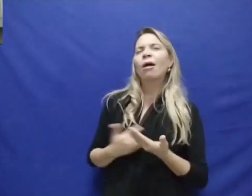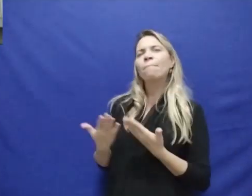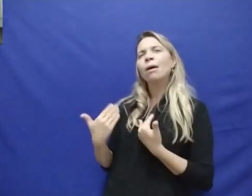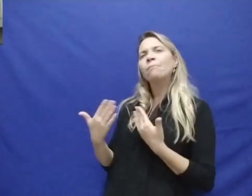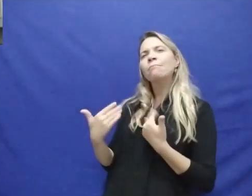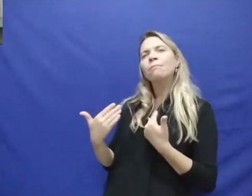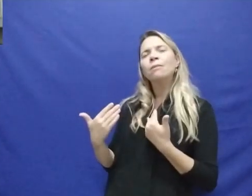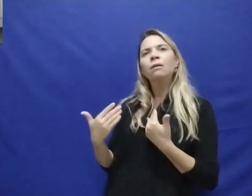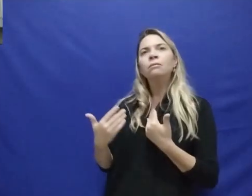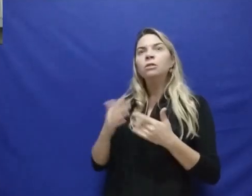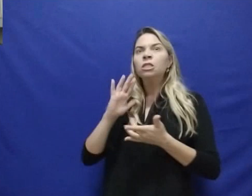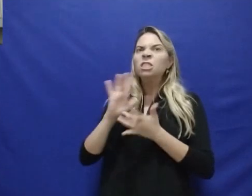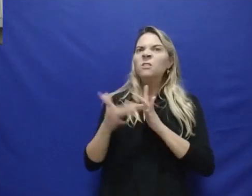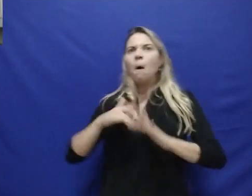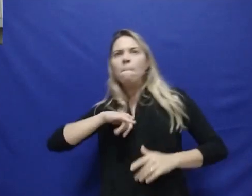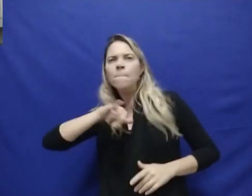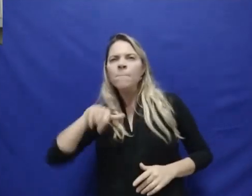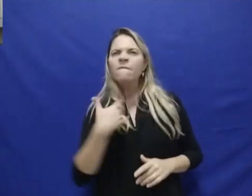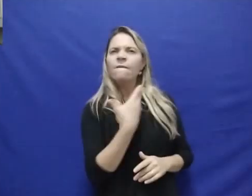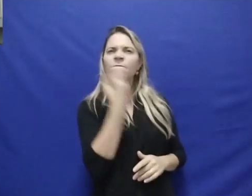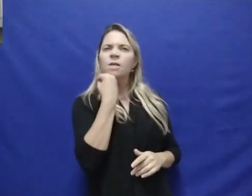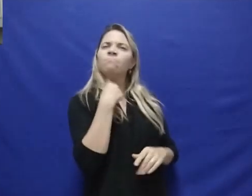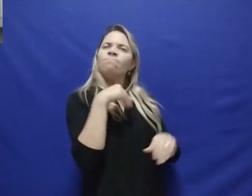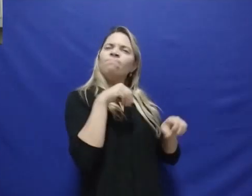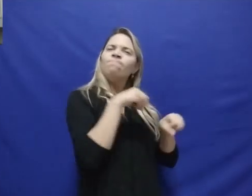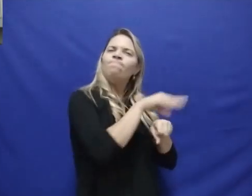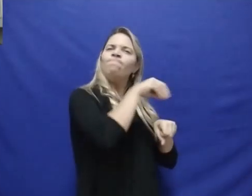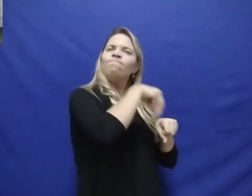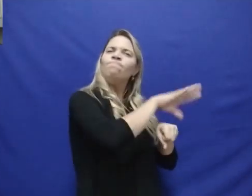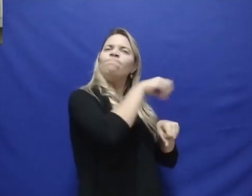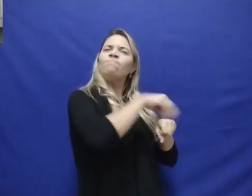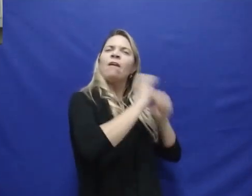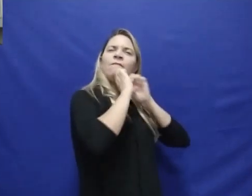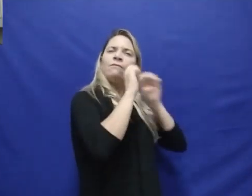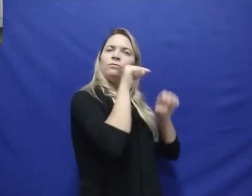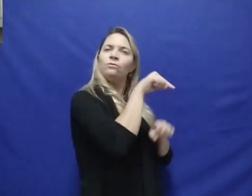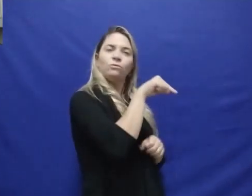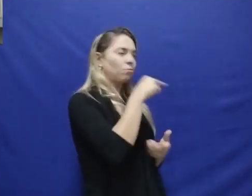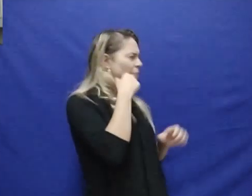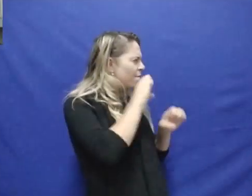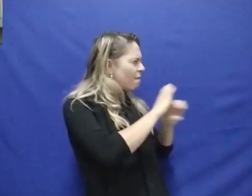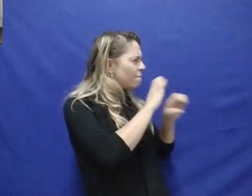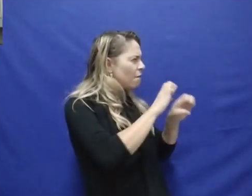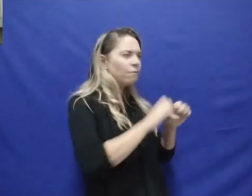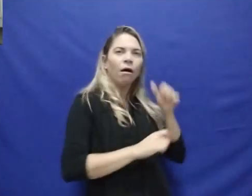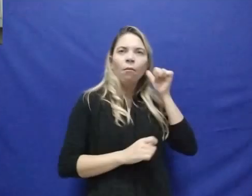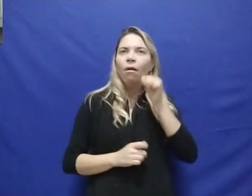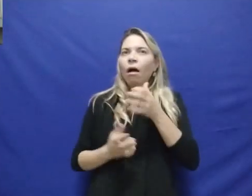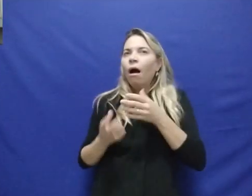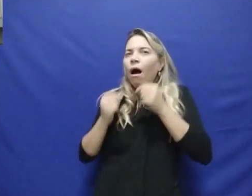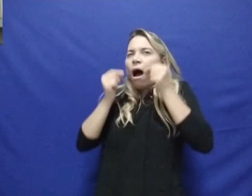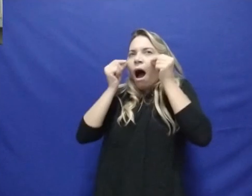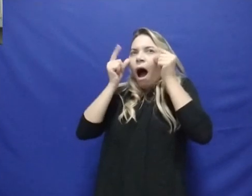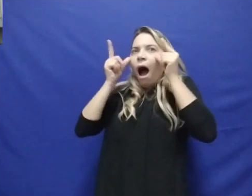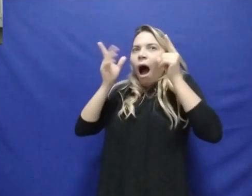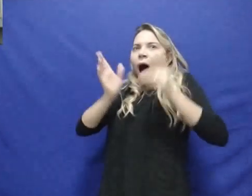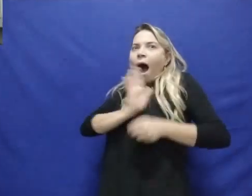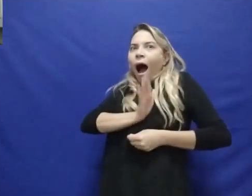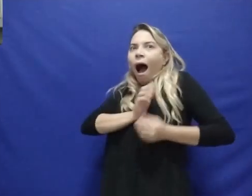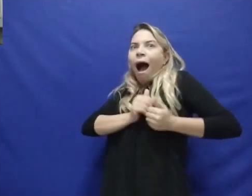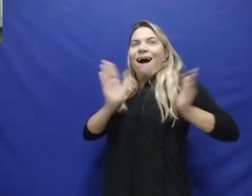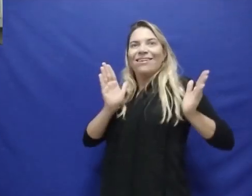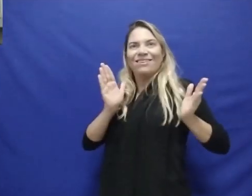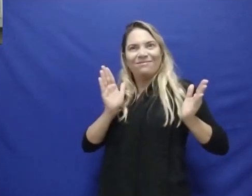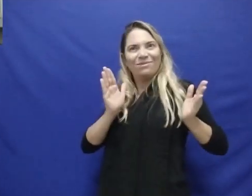são elas? Elas estão sofrendo? Quem hoje está no seu círculo de